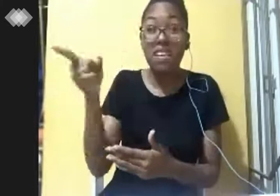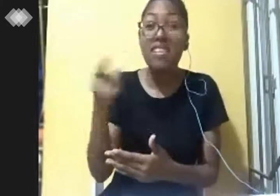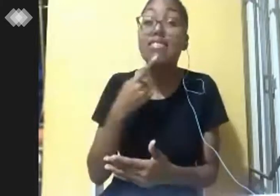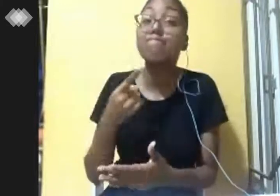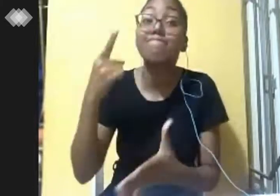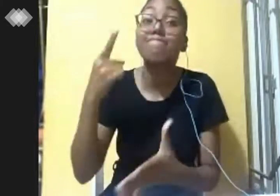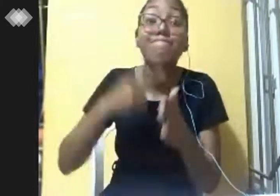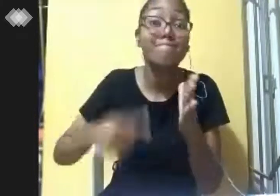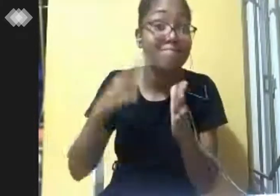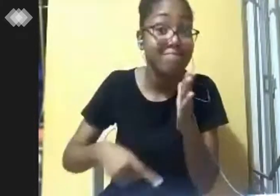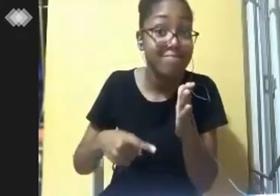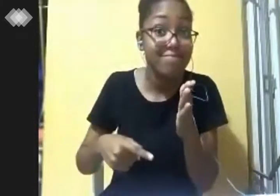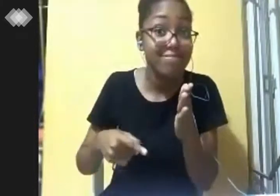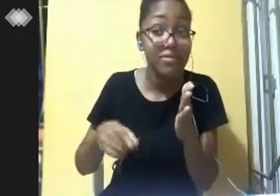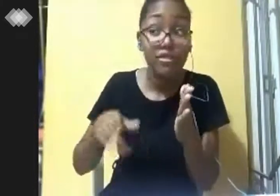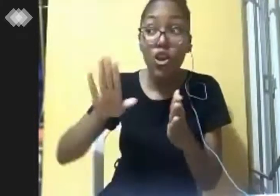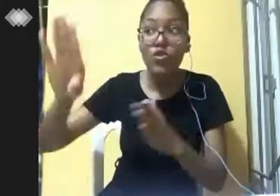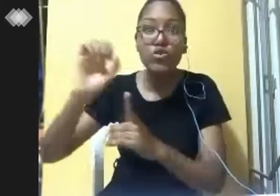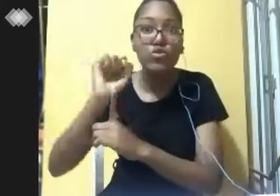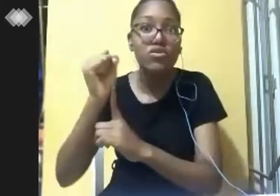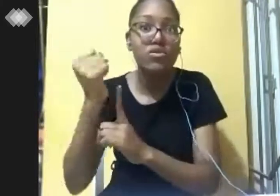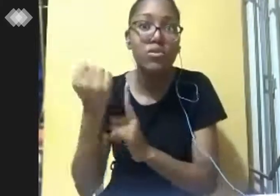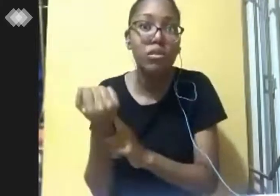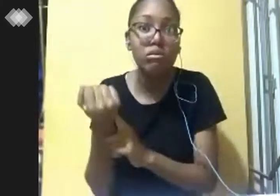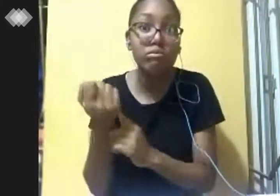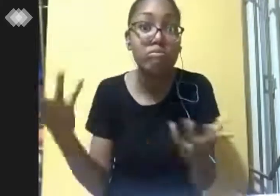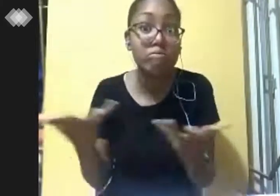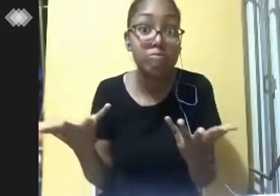¿Qué dijo ella? ¿Cuál era la situación per se que ella tenía?